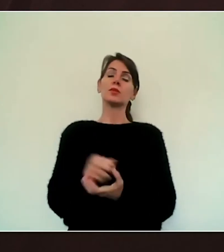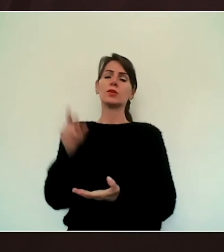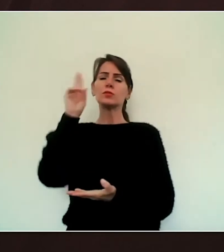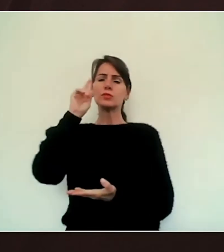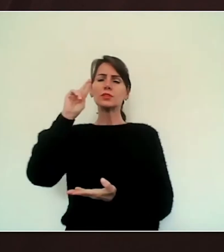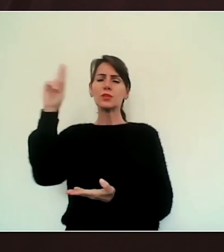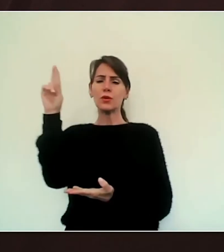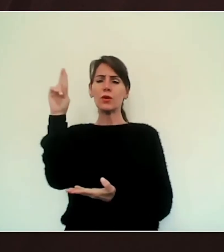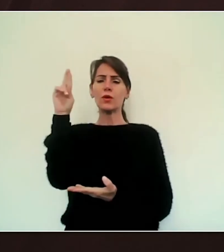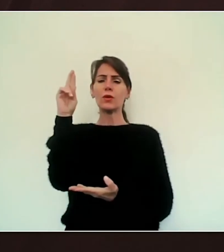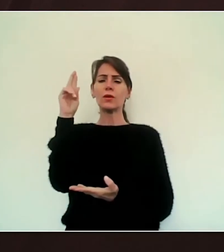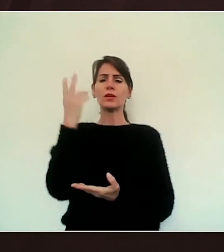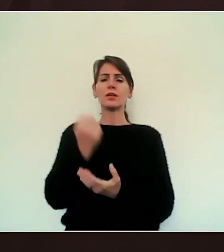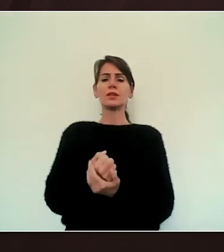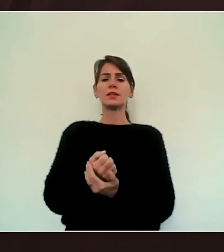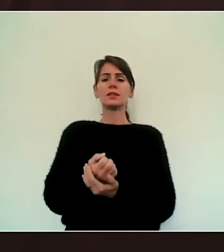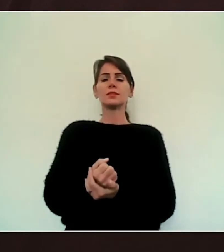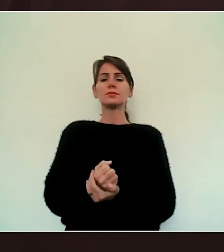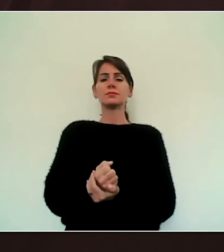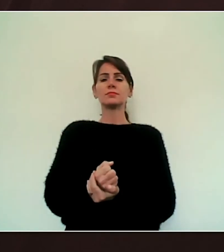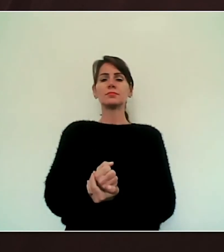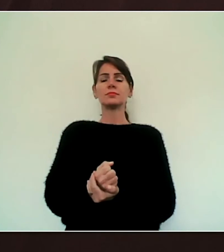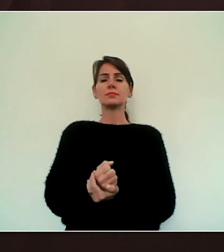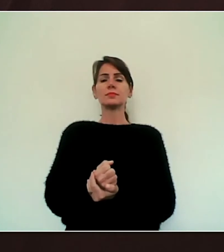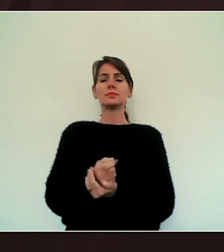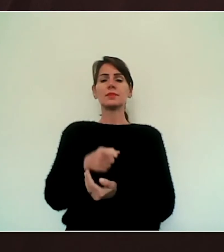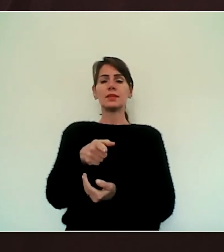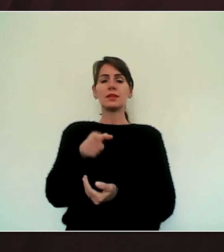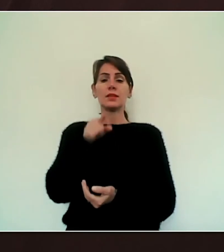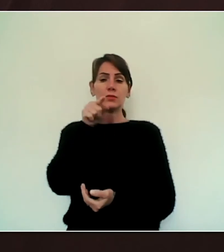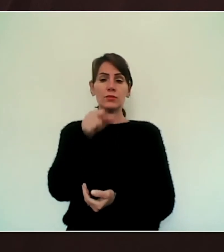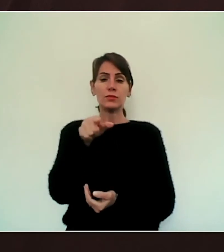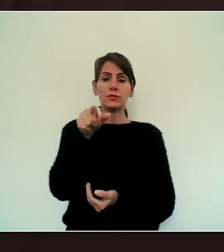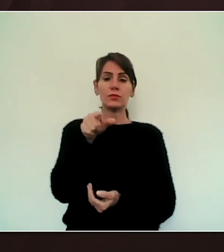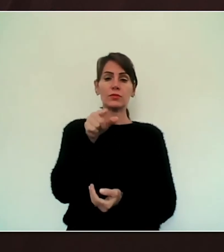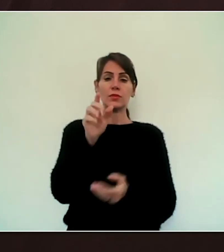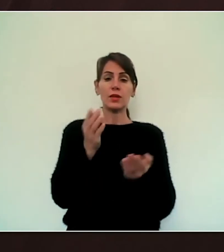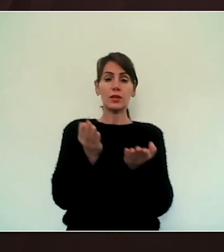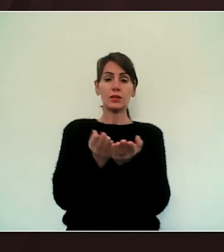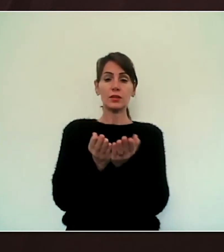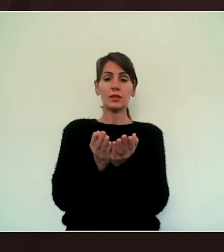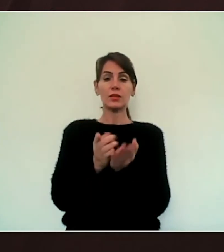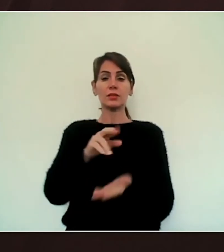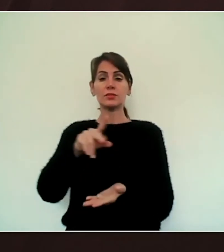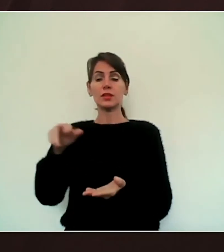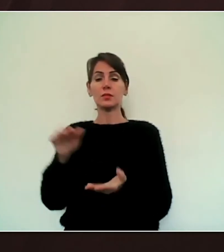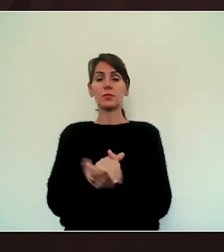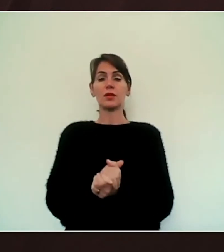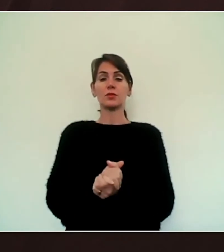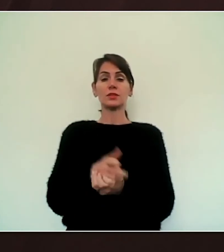investiu em mim. Não é para você ficar vivendo para você mesmo. O Senhor investiu tanto em você, para você ser útil nessa